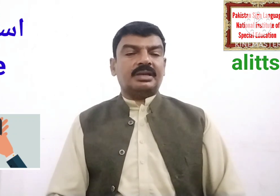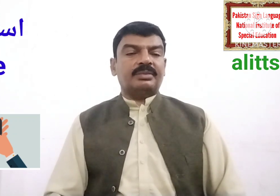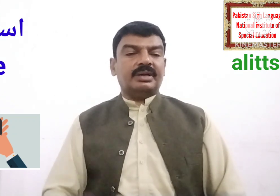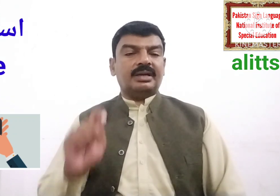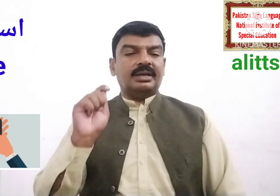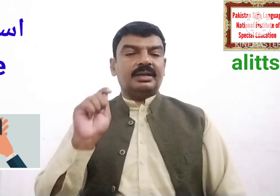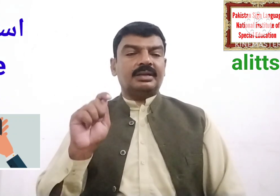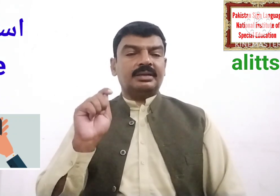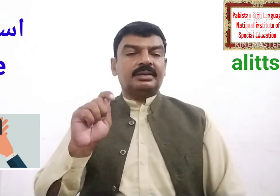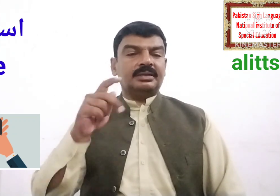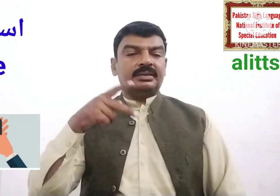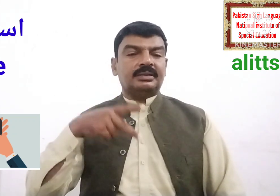इस्तेमाल,